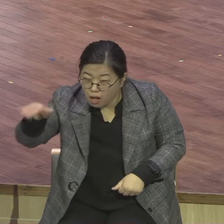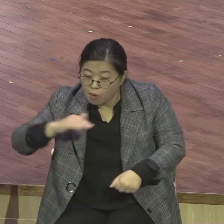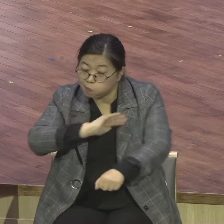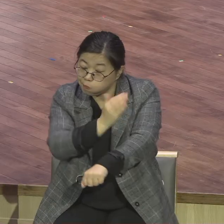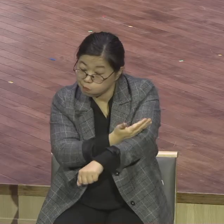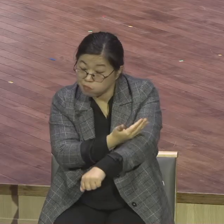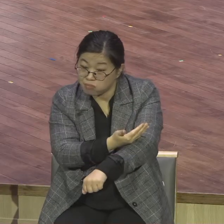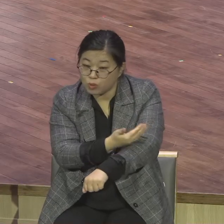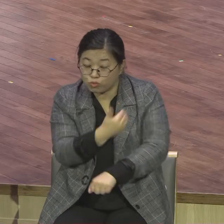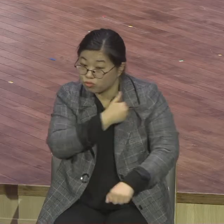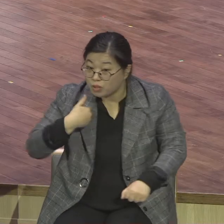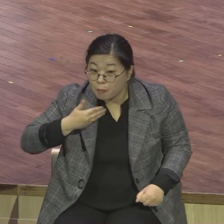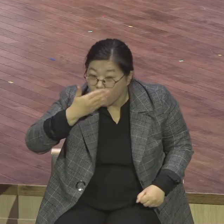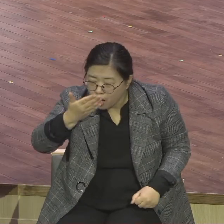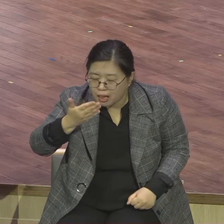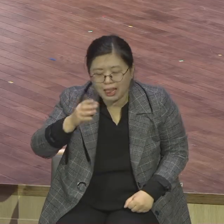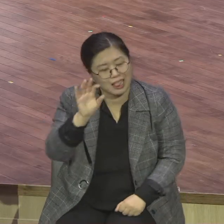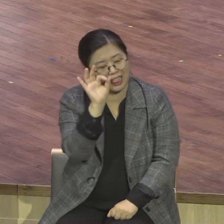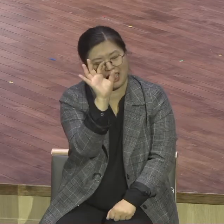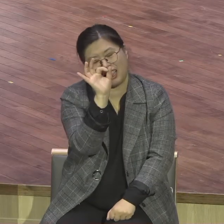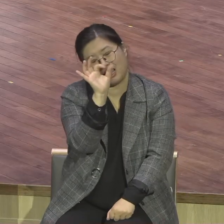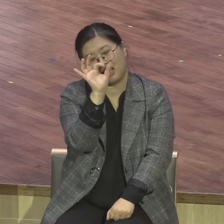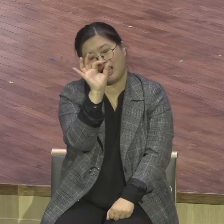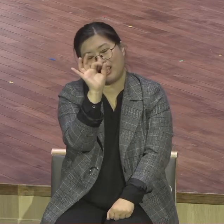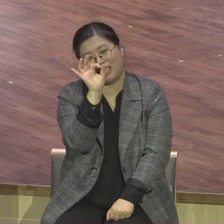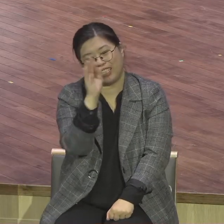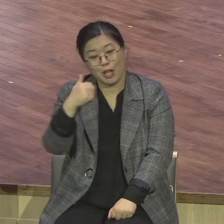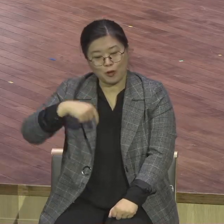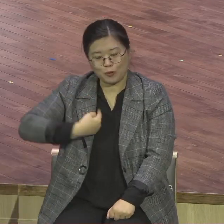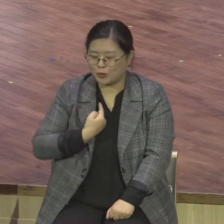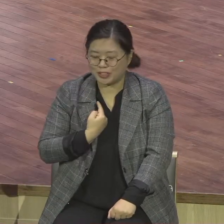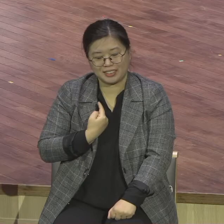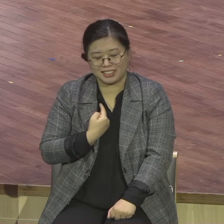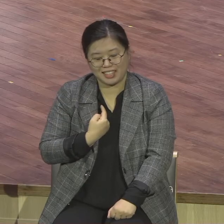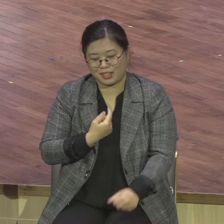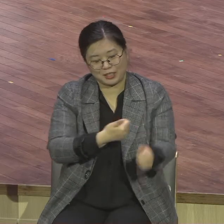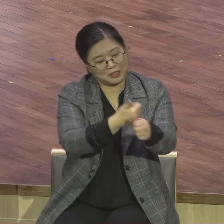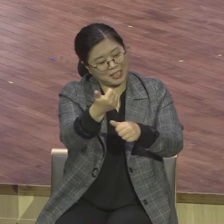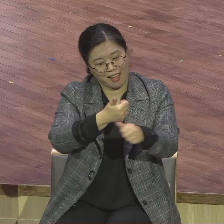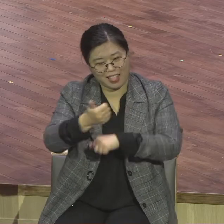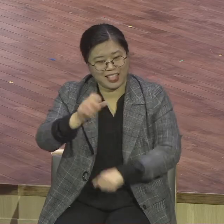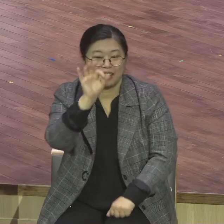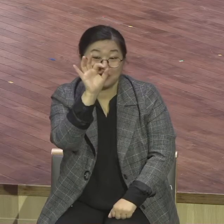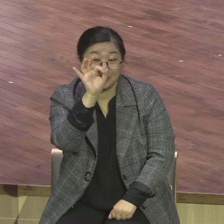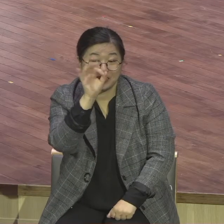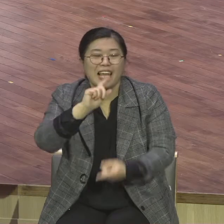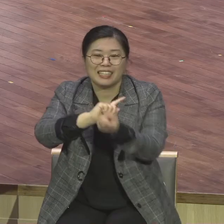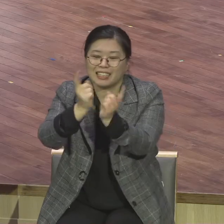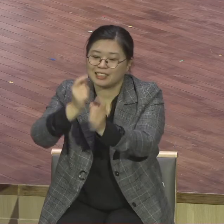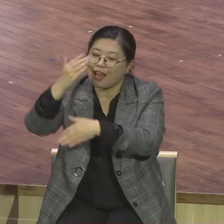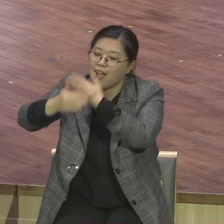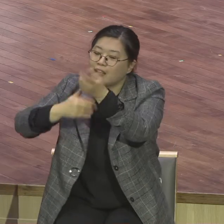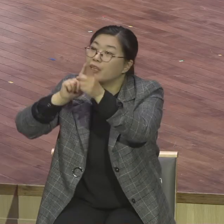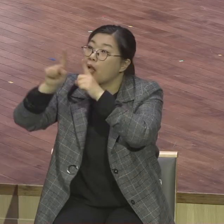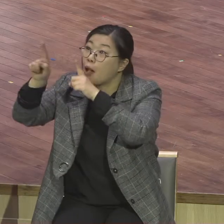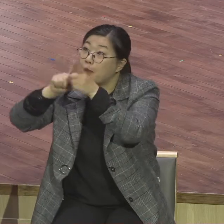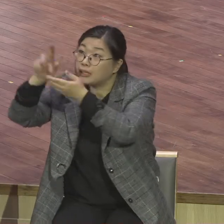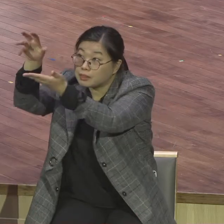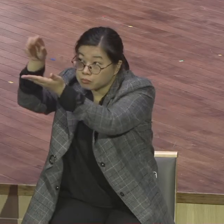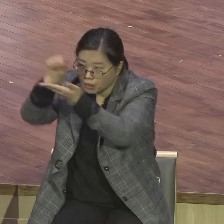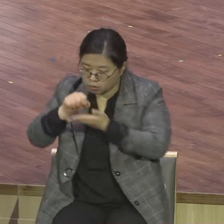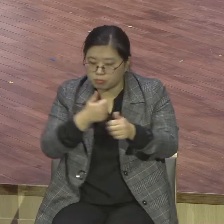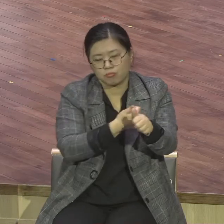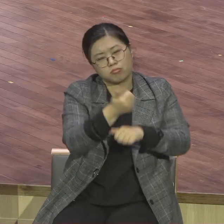어떻게 이기냐? 하나님 말씀으로만 이길 수 있어요. 그래서 세상을 이기는 지혜, 묵상을 잘 하세요.